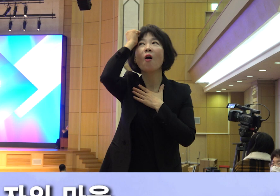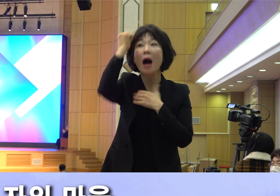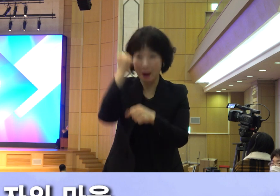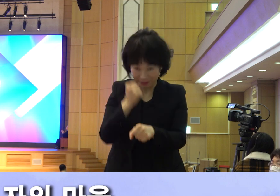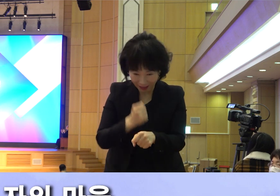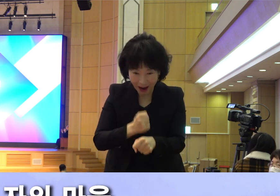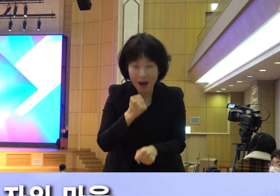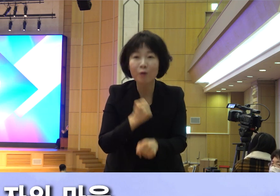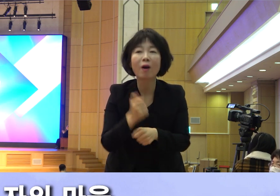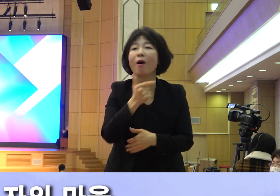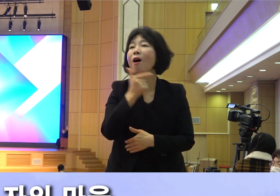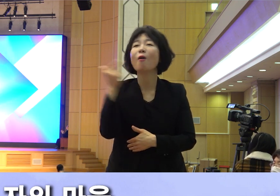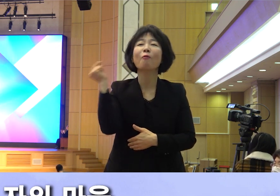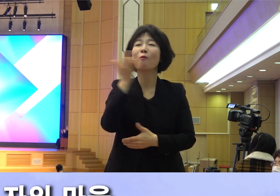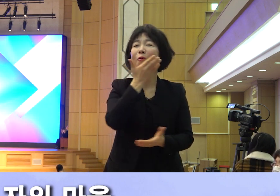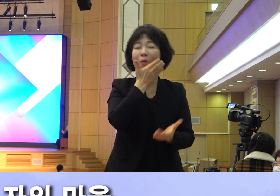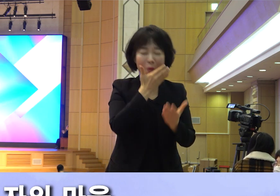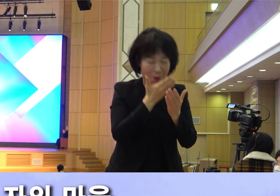기억합니다.